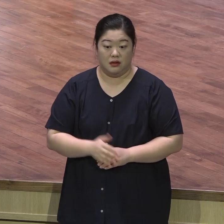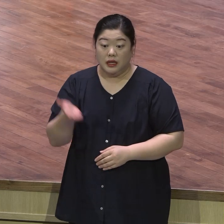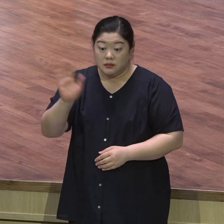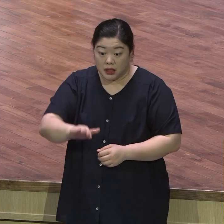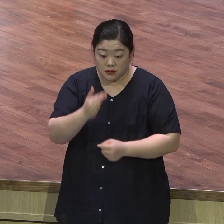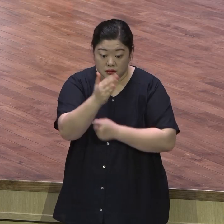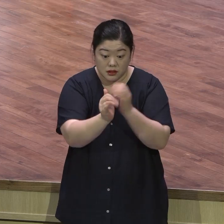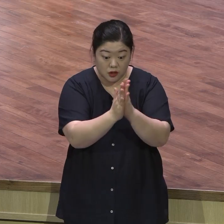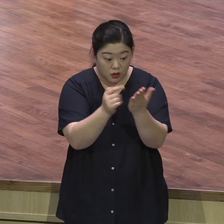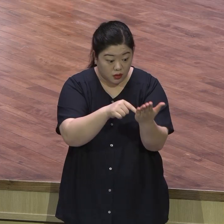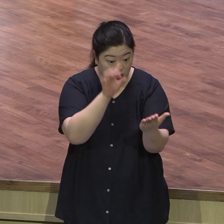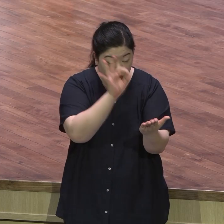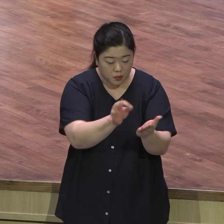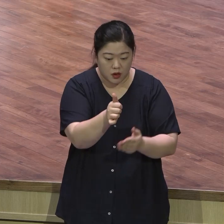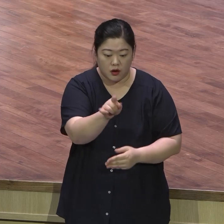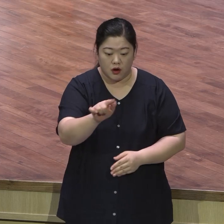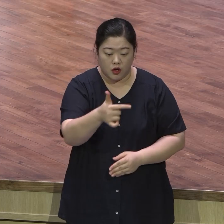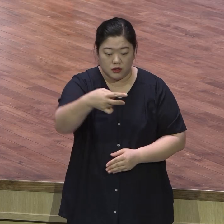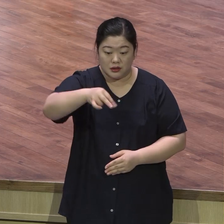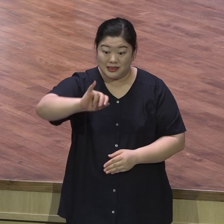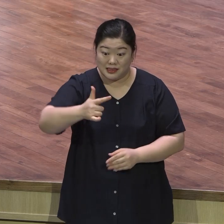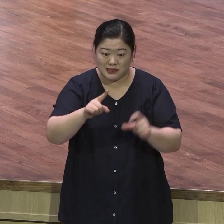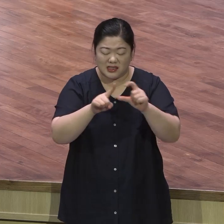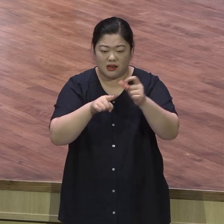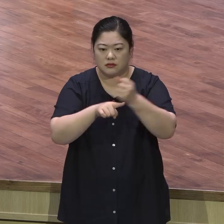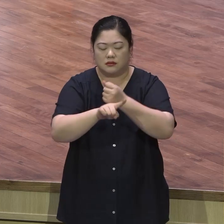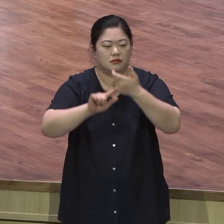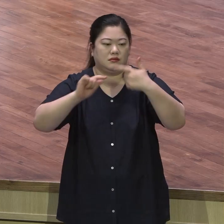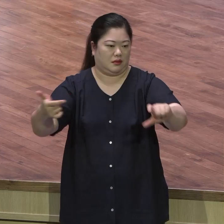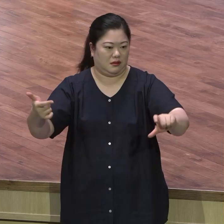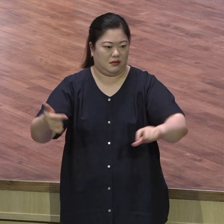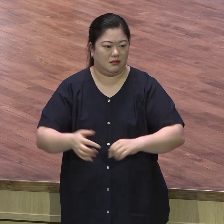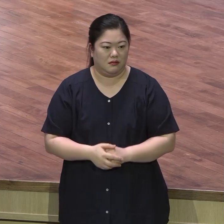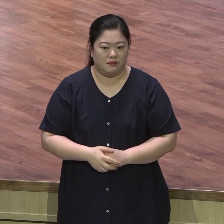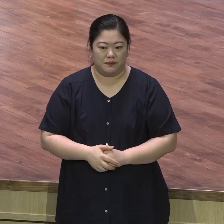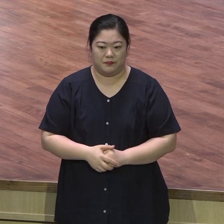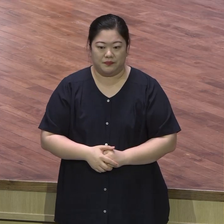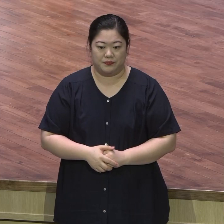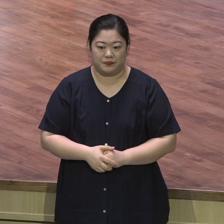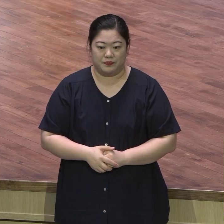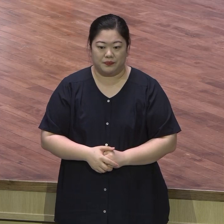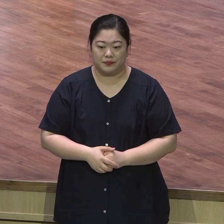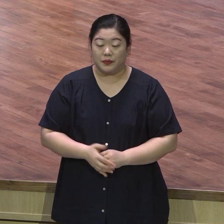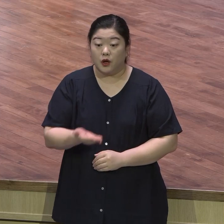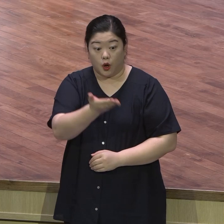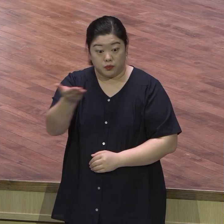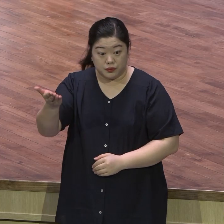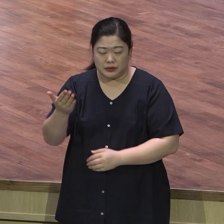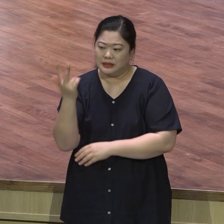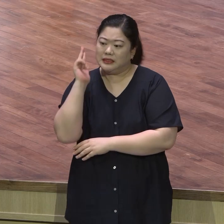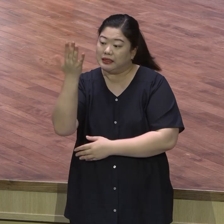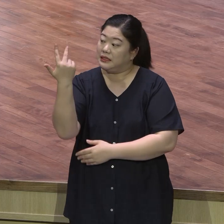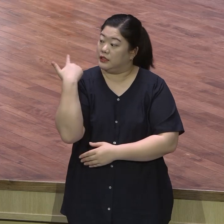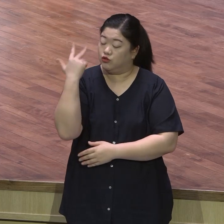말하고 있지 않습니다. 지난주에 말씀을 통해서 여러분 답을 찾아야 됩니다.